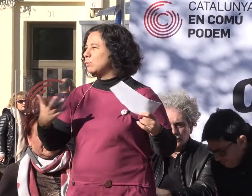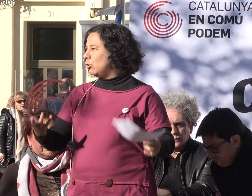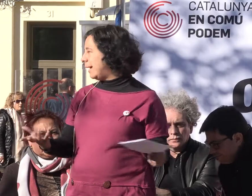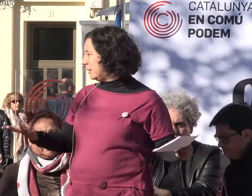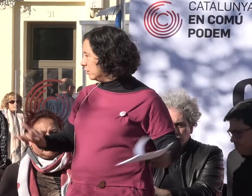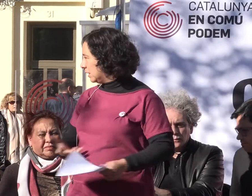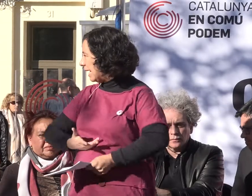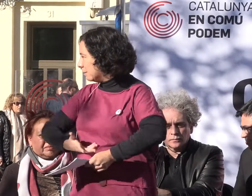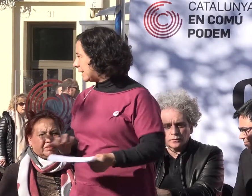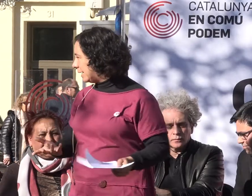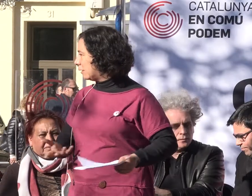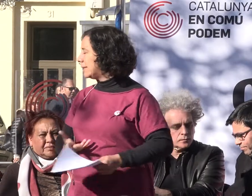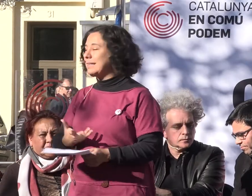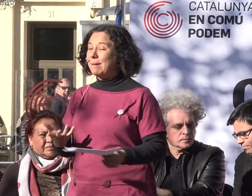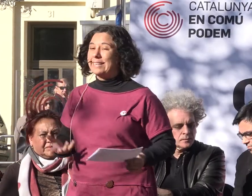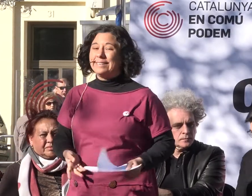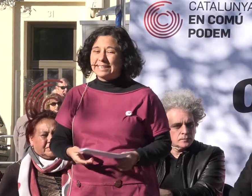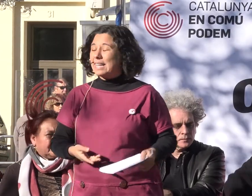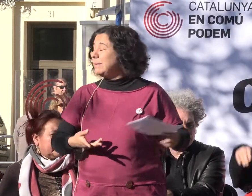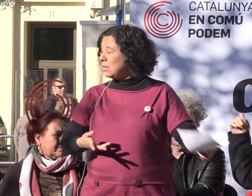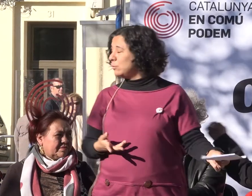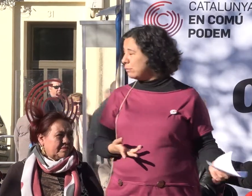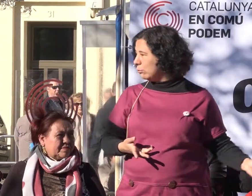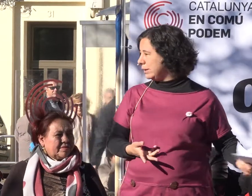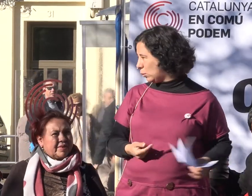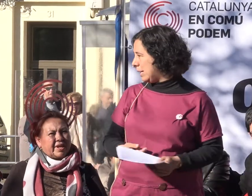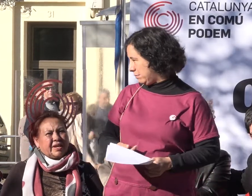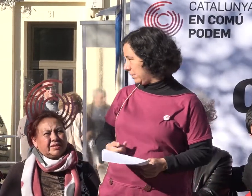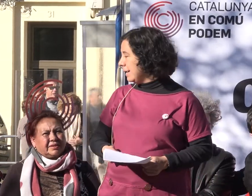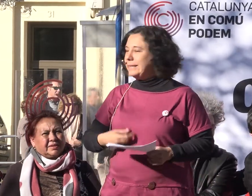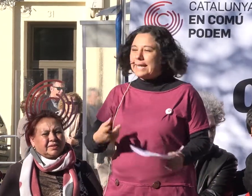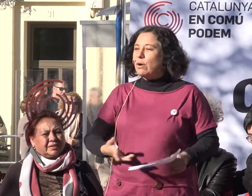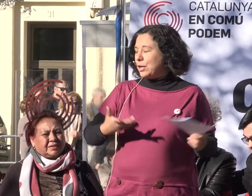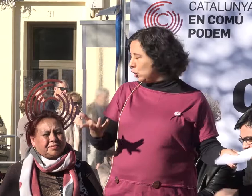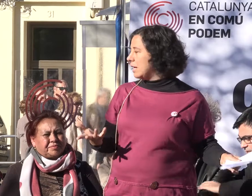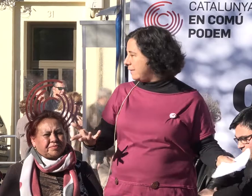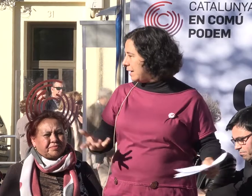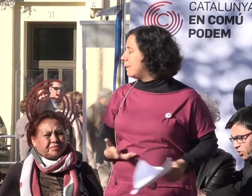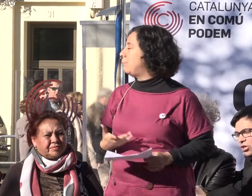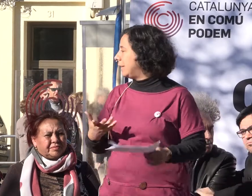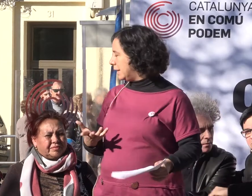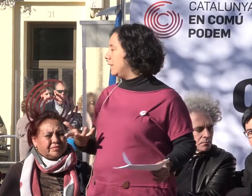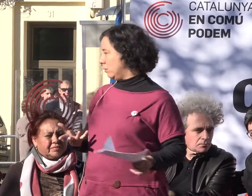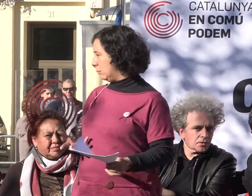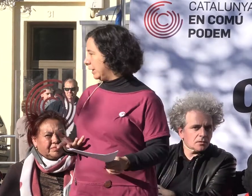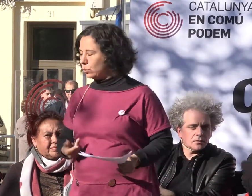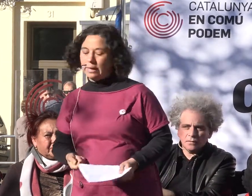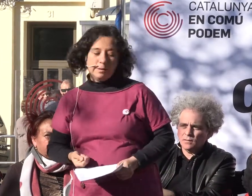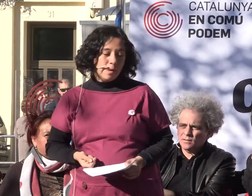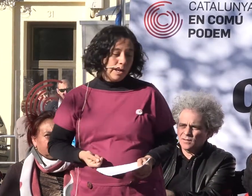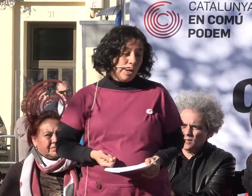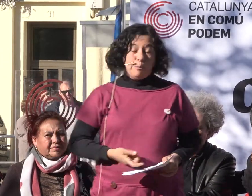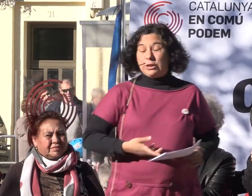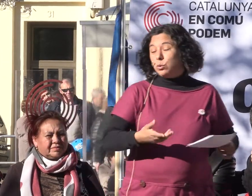pero porque nos volvéis no si tal y como está aquí la cosa está mal te tienes que aquí mis hijos van una buena escuela y sé que aunque yo no tenga dinero van a poder seguir viendo una buena